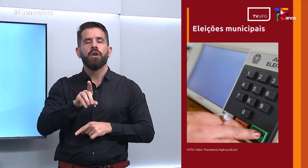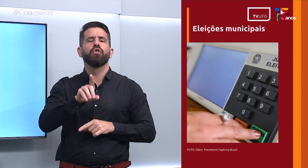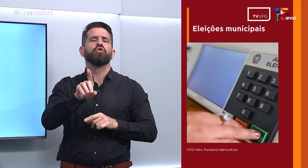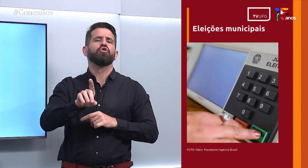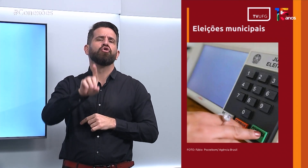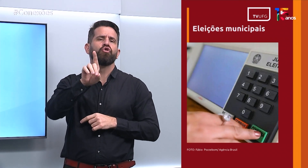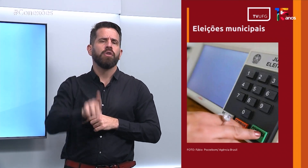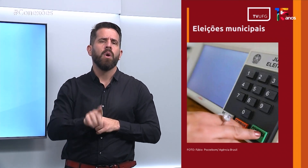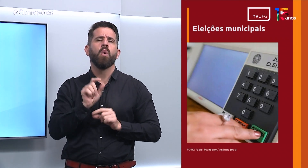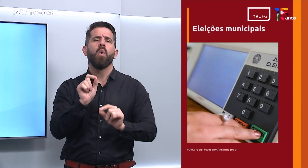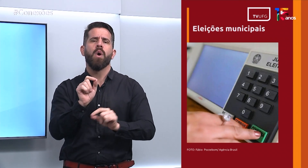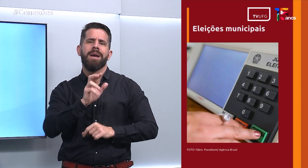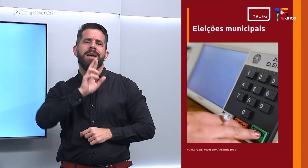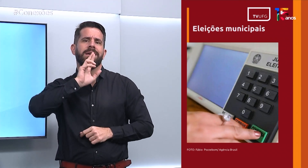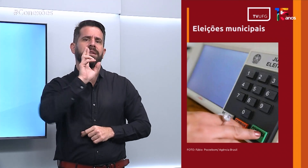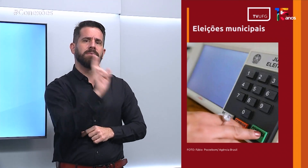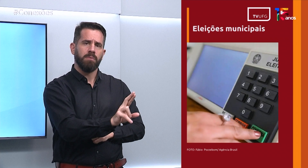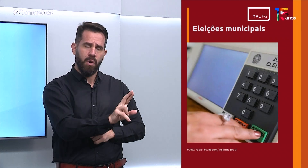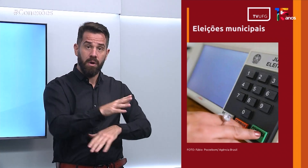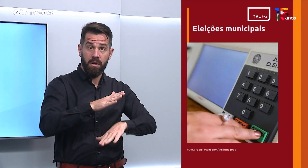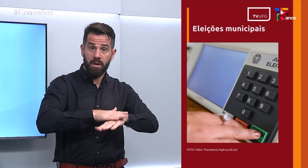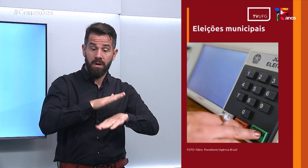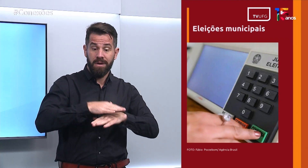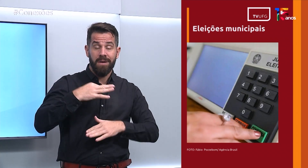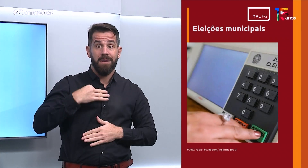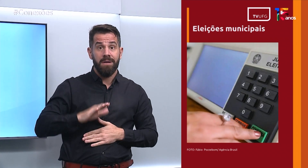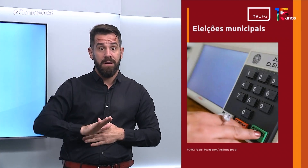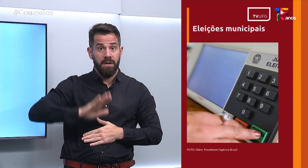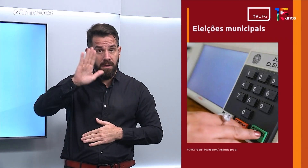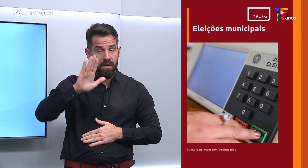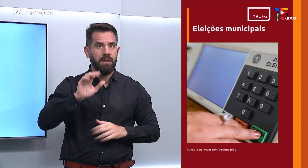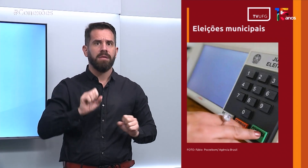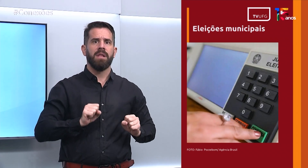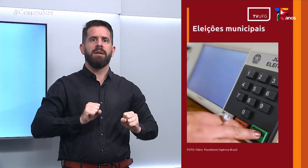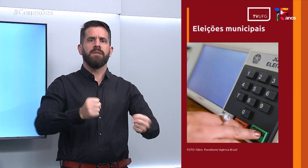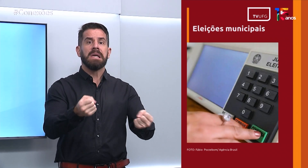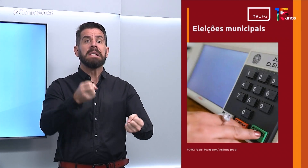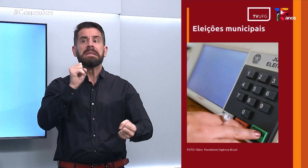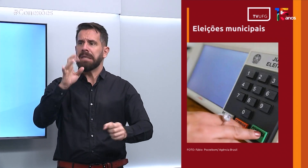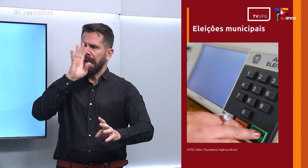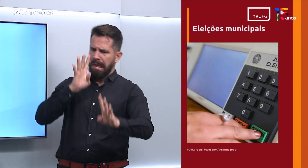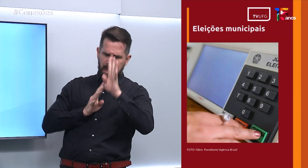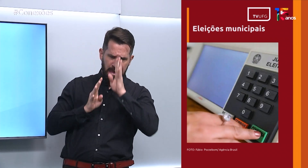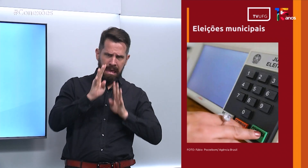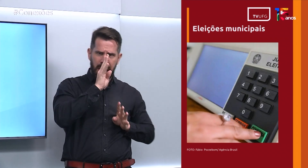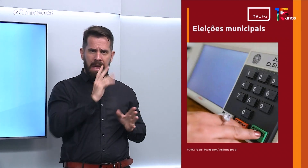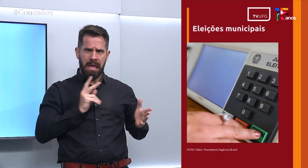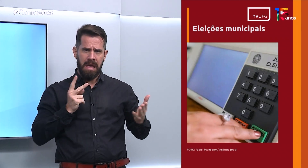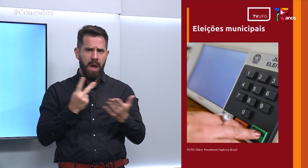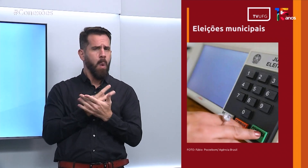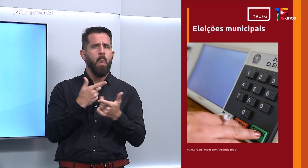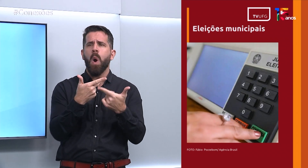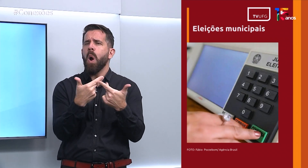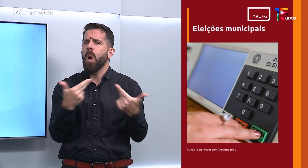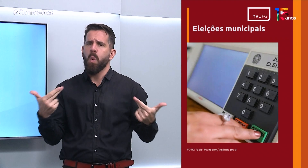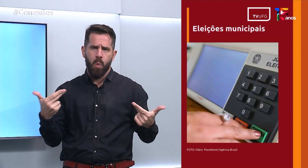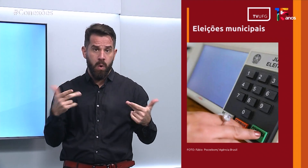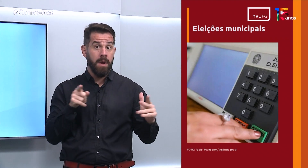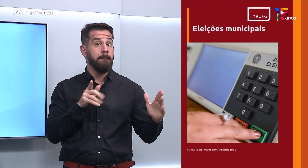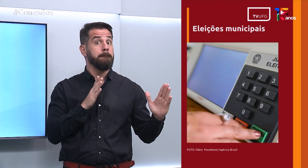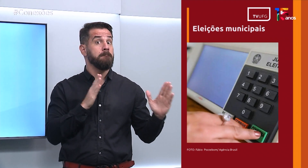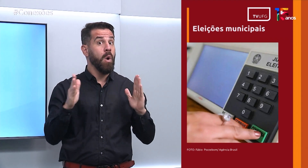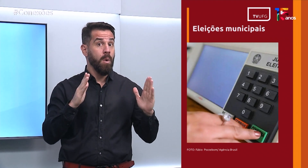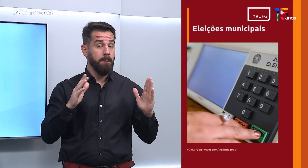ou seja, a defesa do candidato a falsas acusações, nesse período eleitoral.